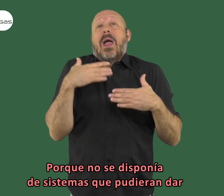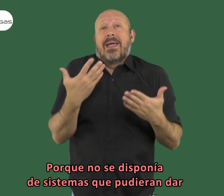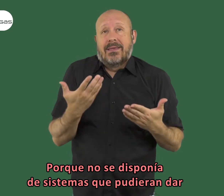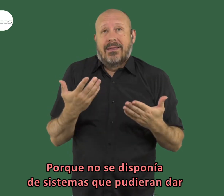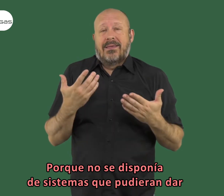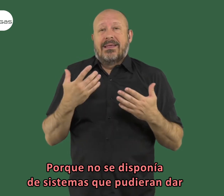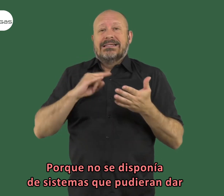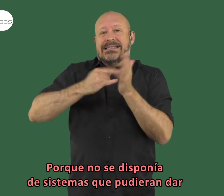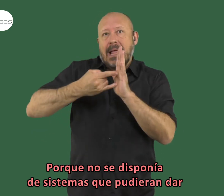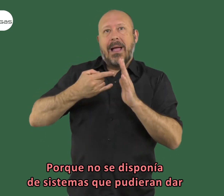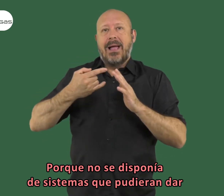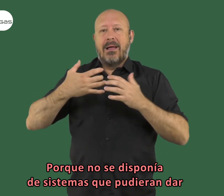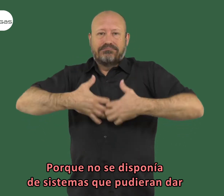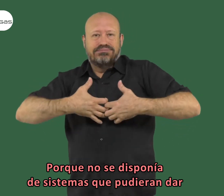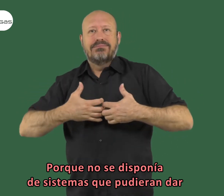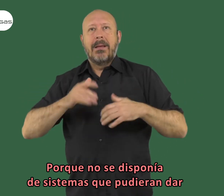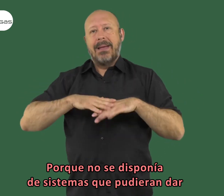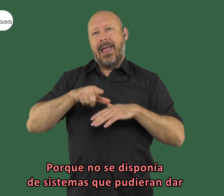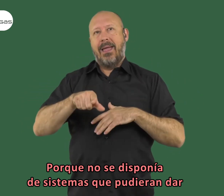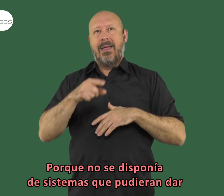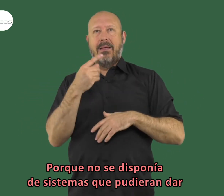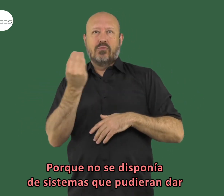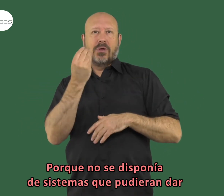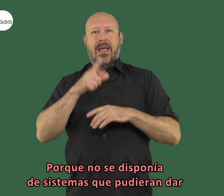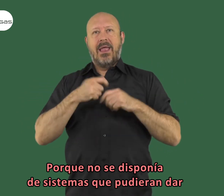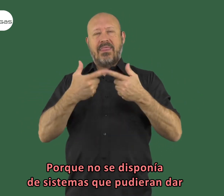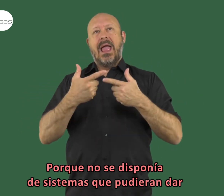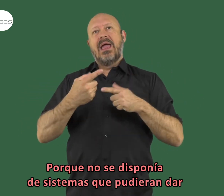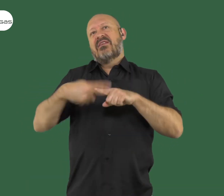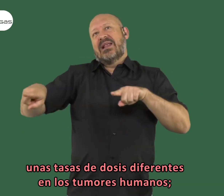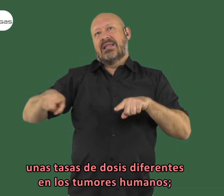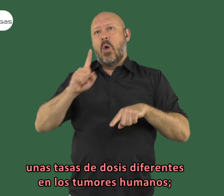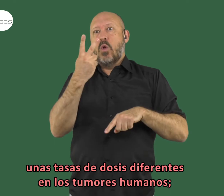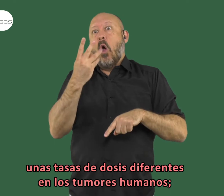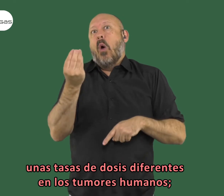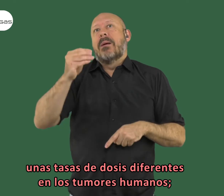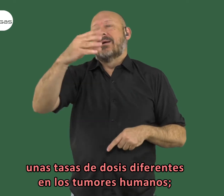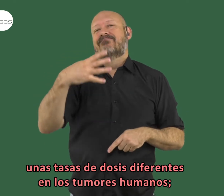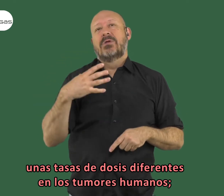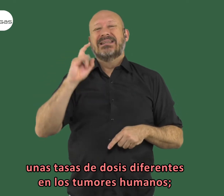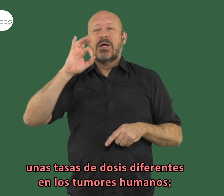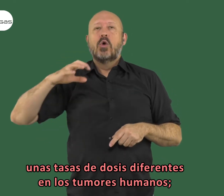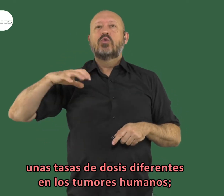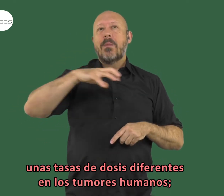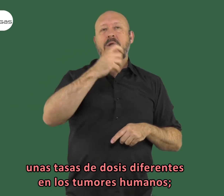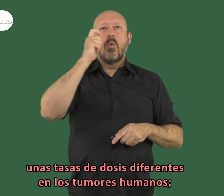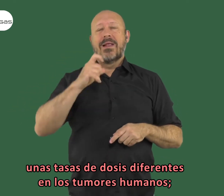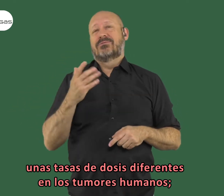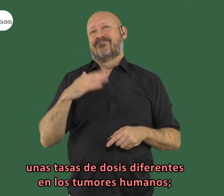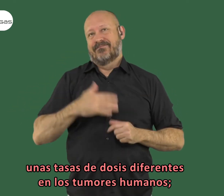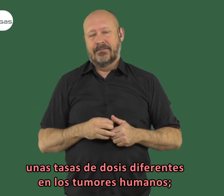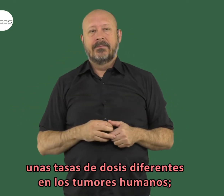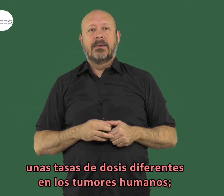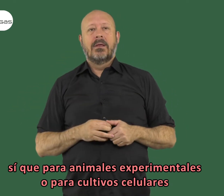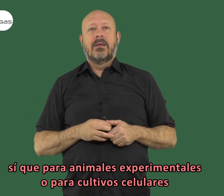se disponía de sistemas que pudieran dar unas tasas de dosis diferentes en los